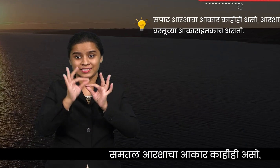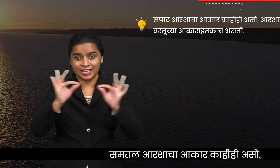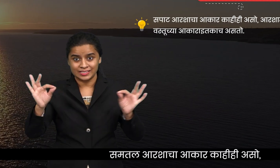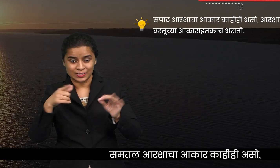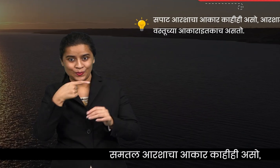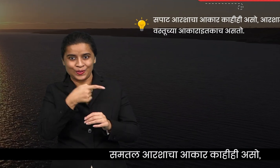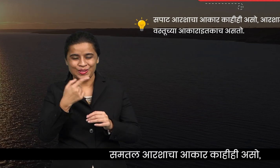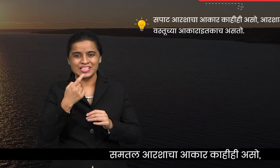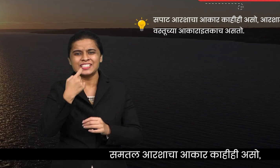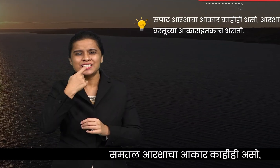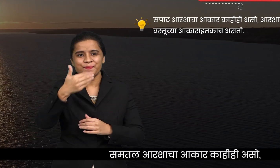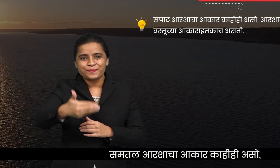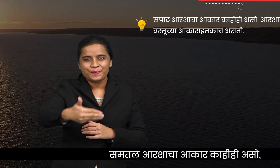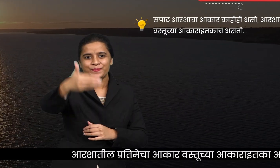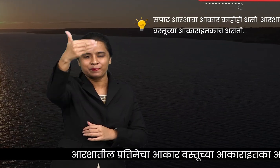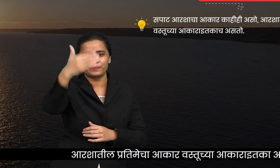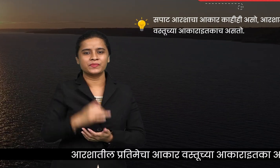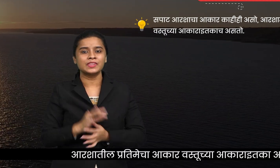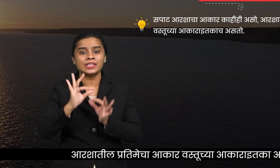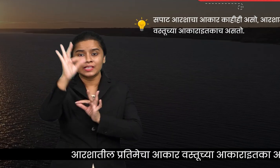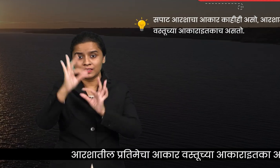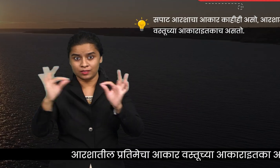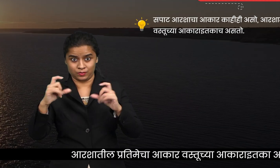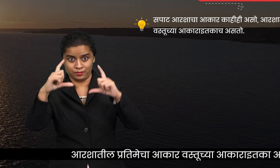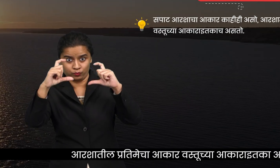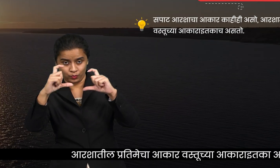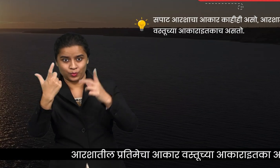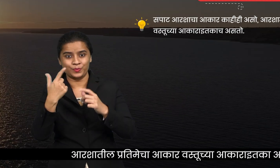समतल आरशाचा आकार काहीही असो, आरशातील